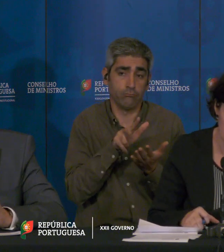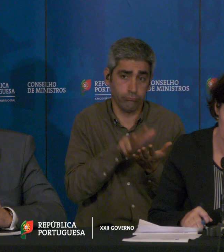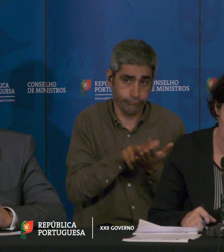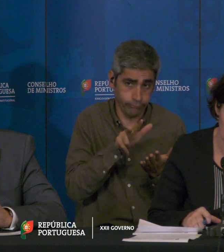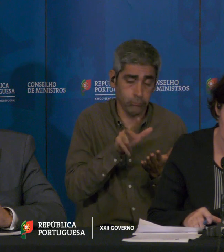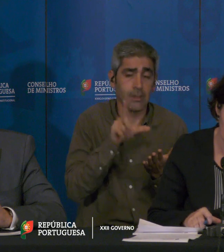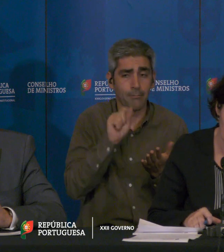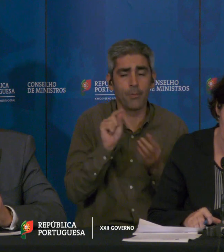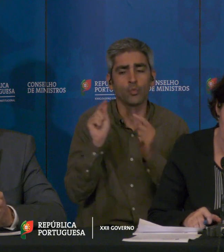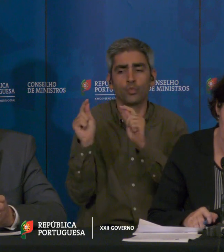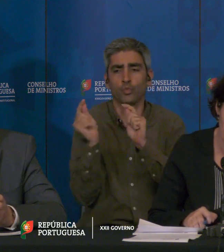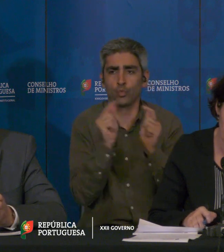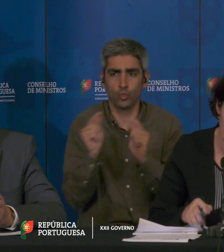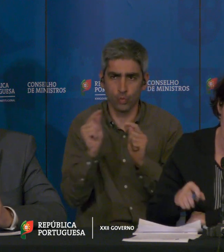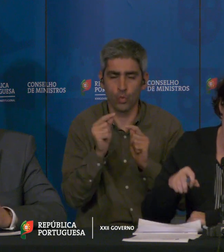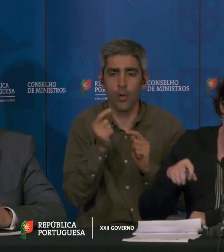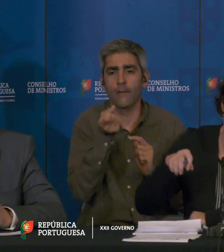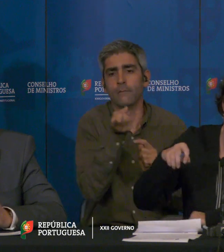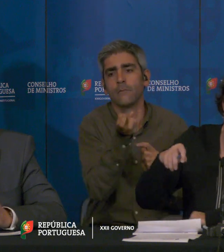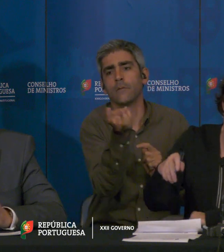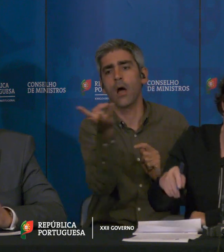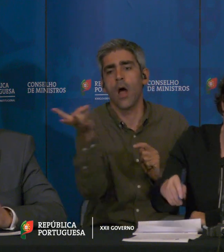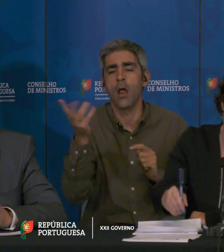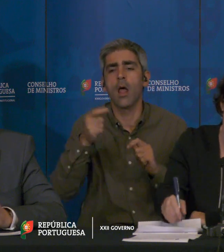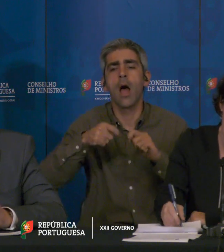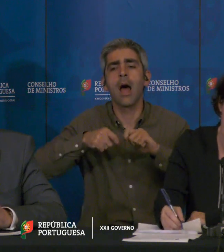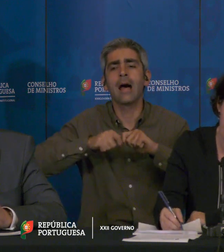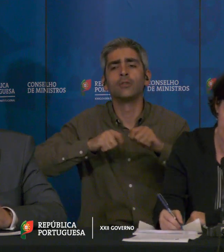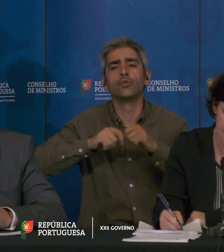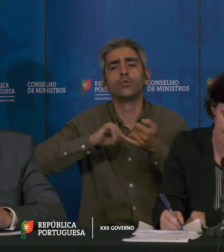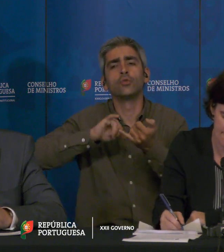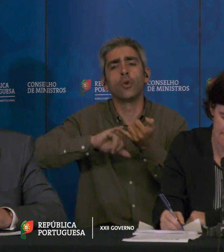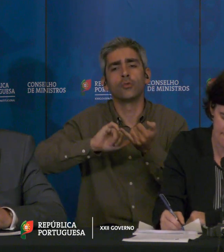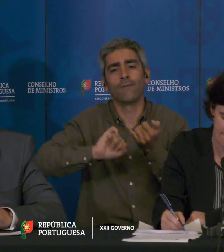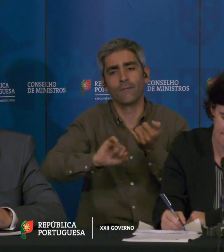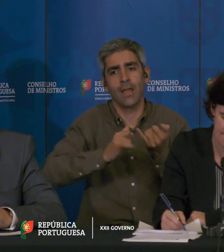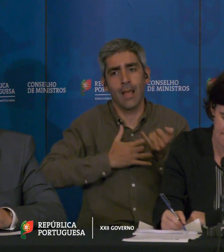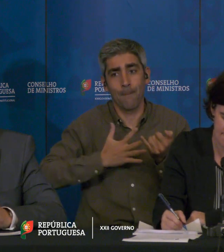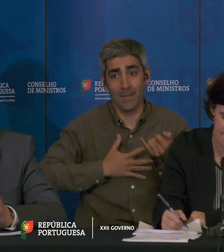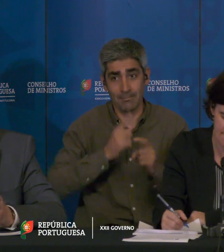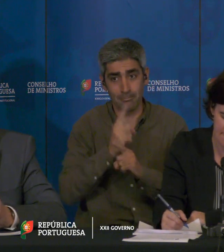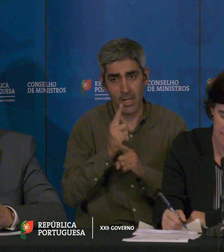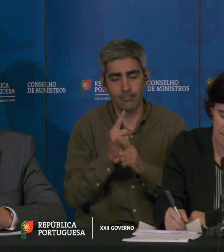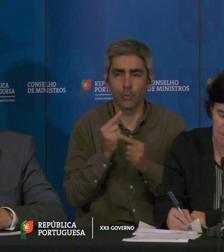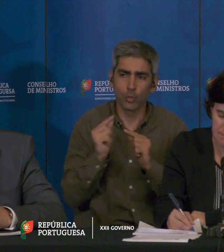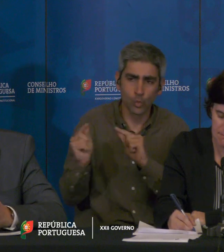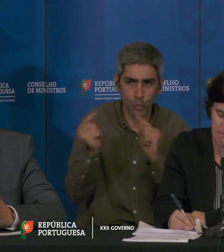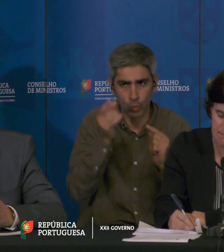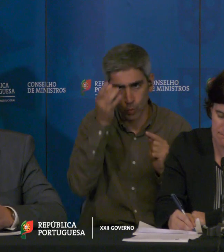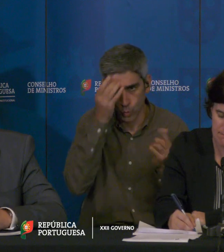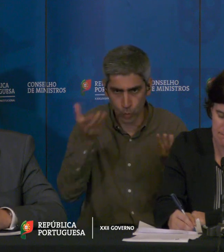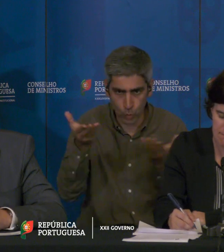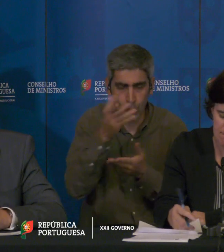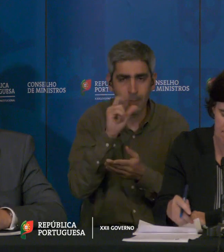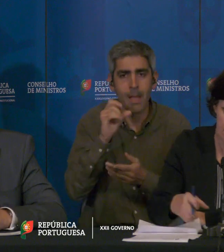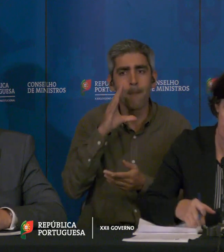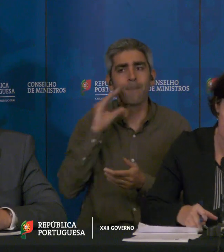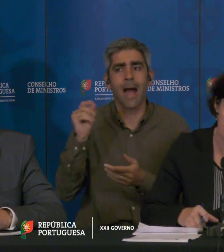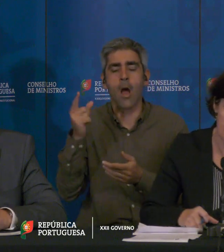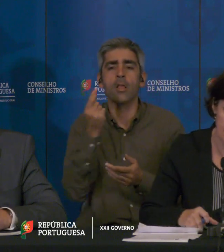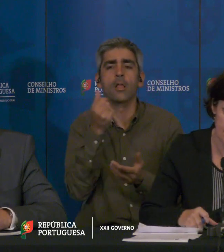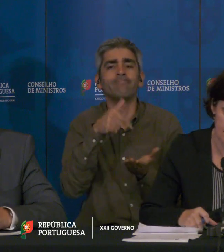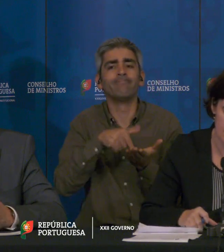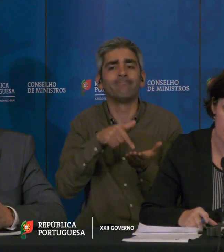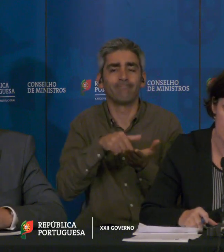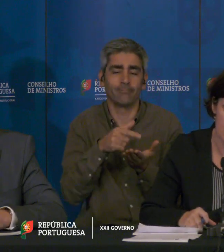com os demais acionistas da EFASEC, foi também discutida com os bancos credores e